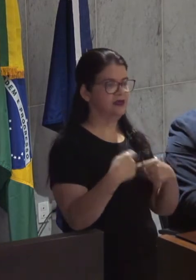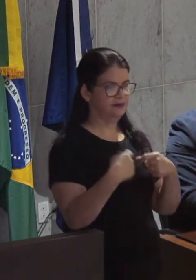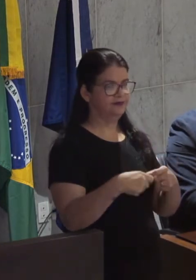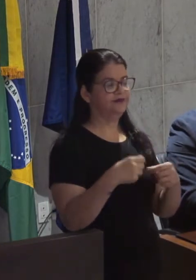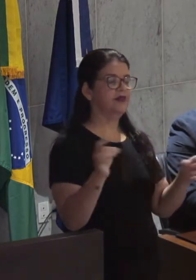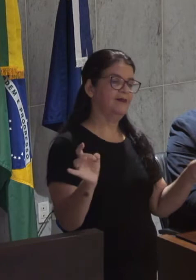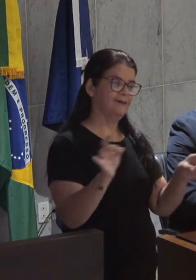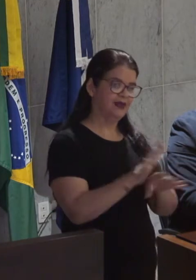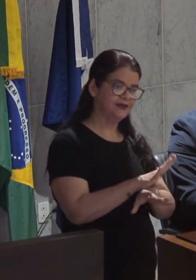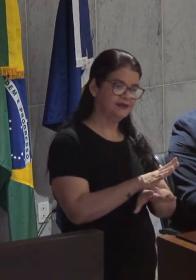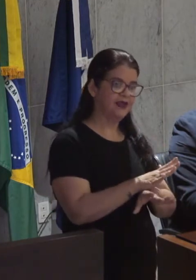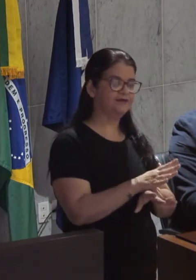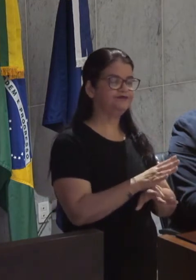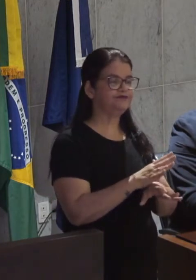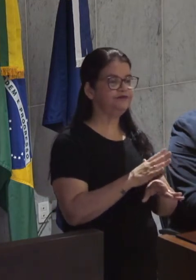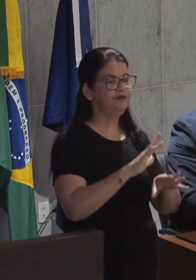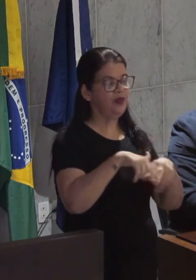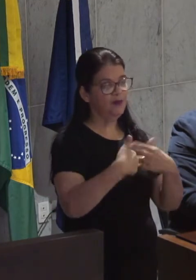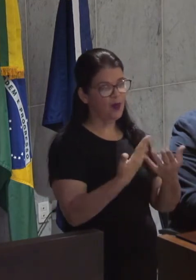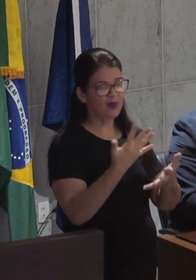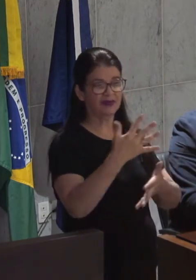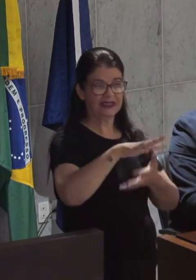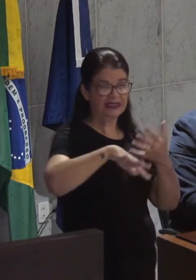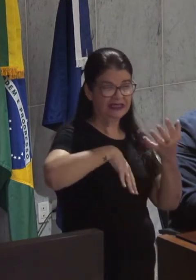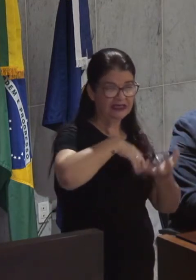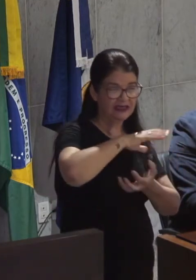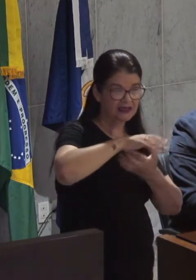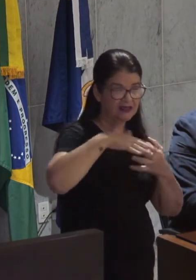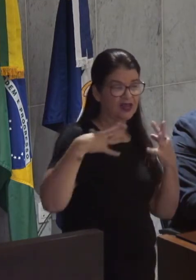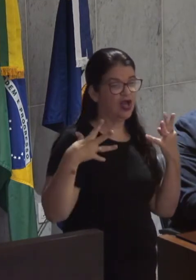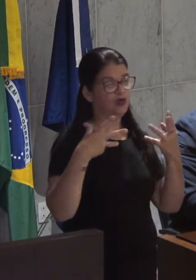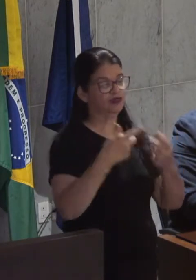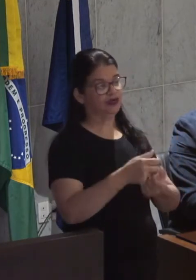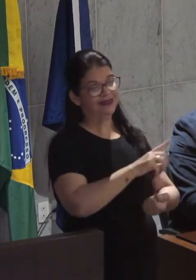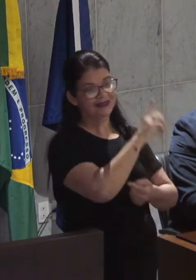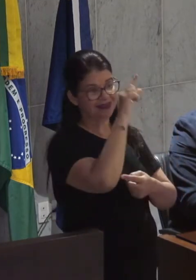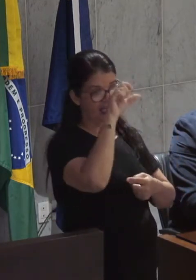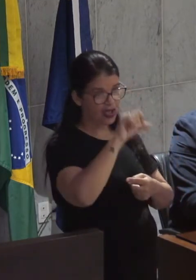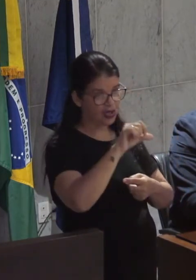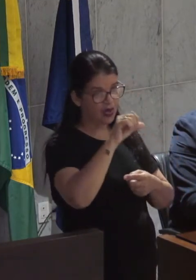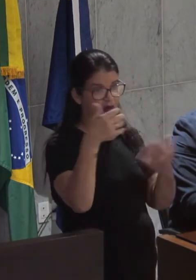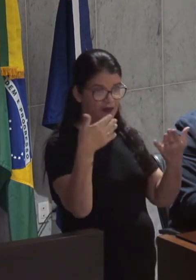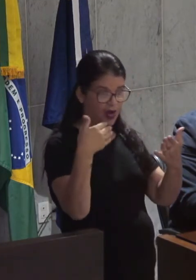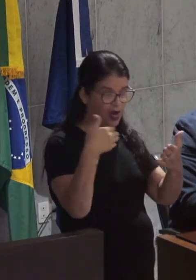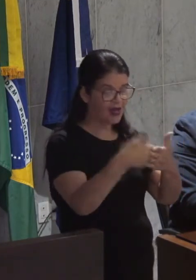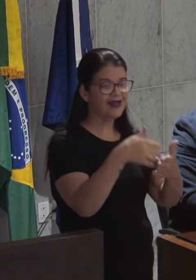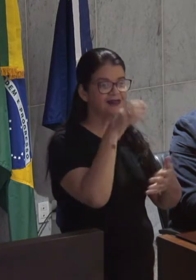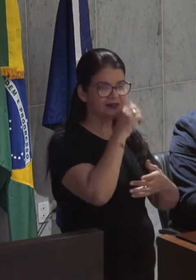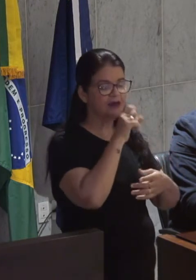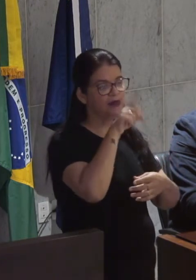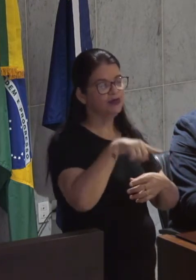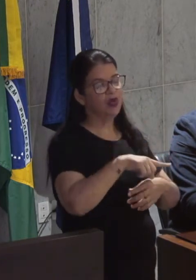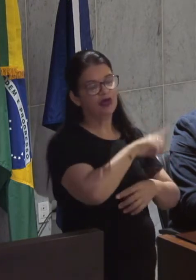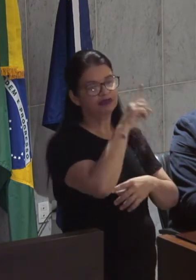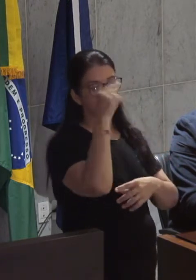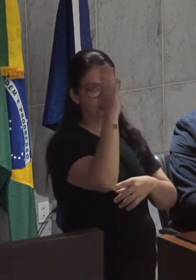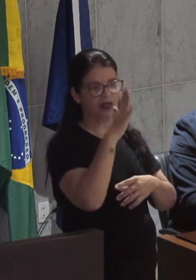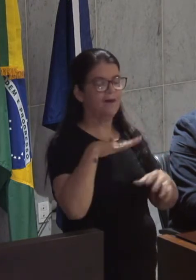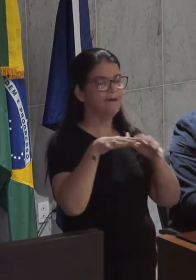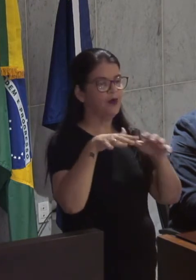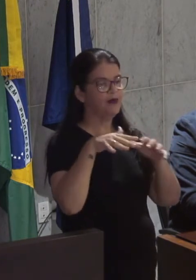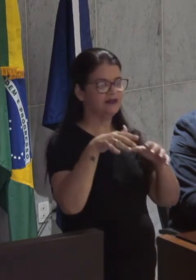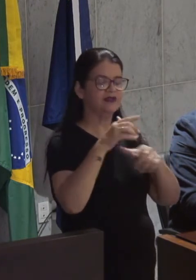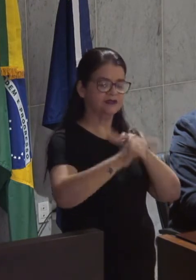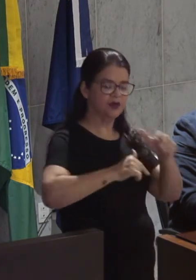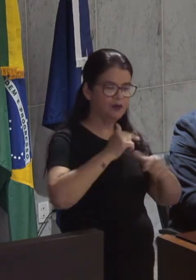para encerrar, por conta desse caos todinho, dia 9, agora sábado, é um dia nacional de mobilização por